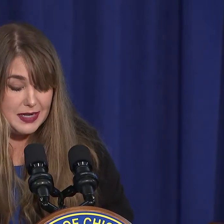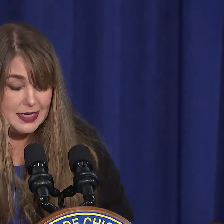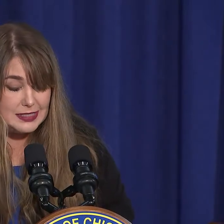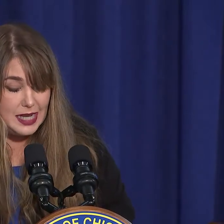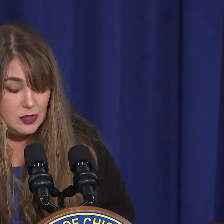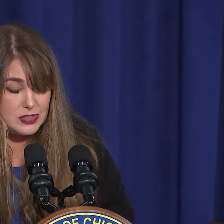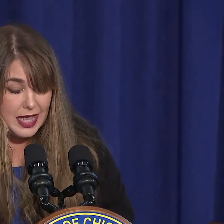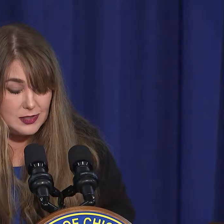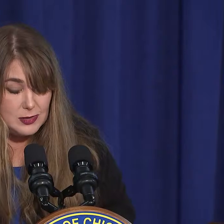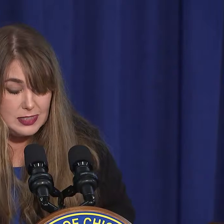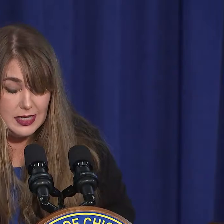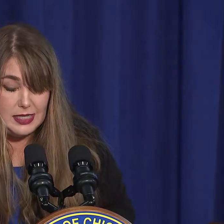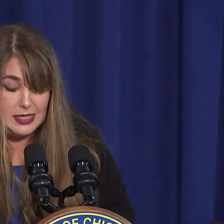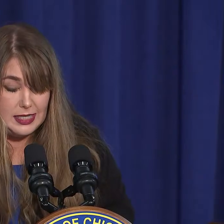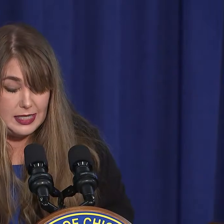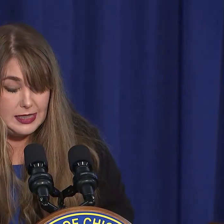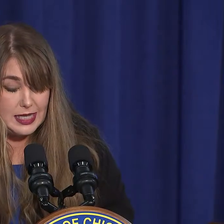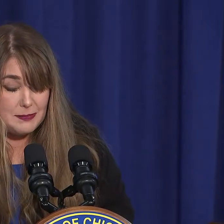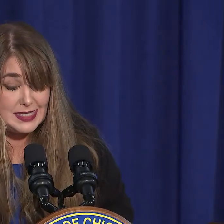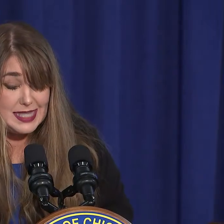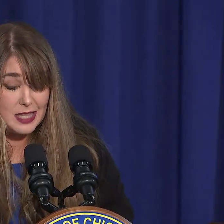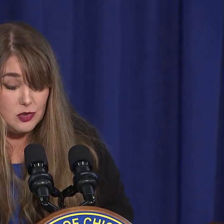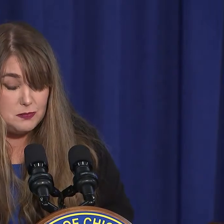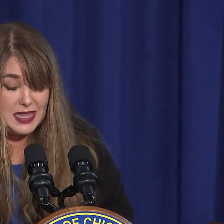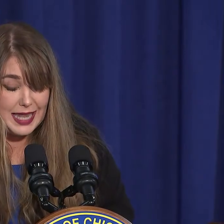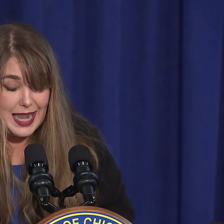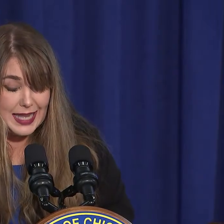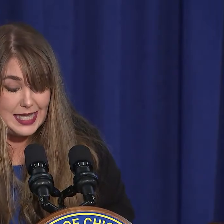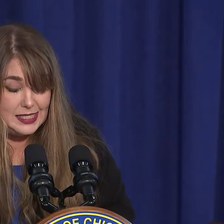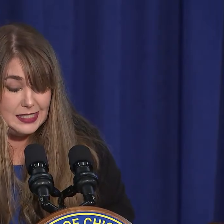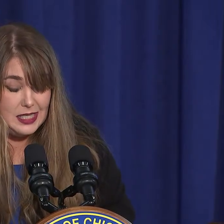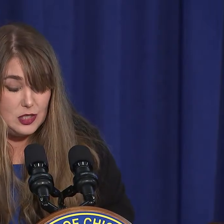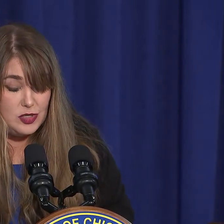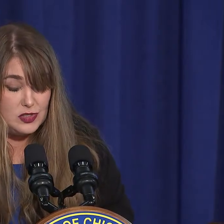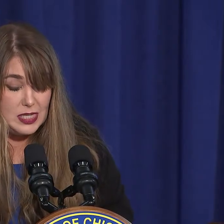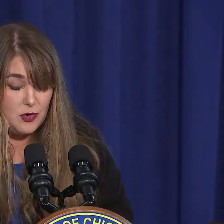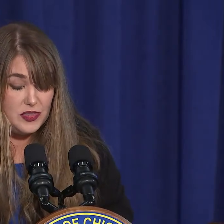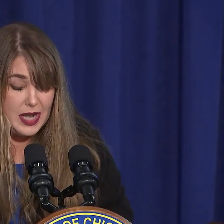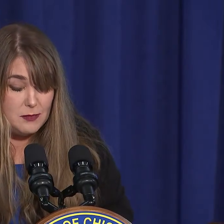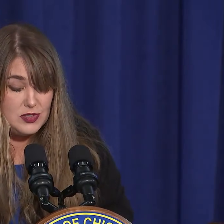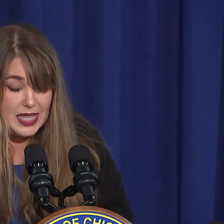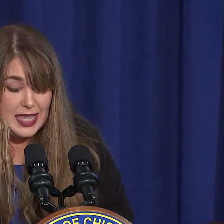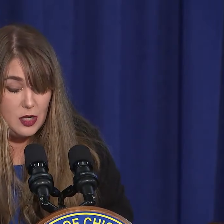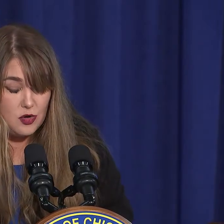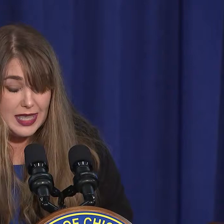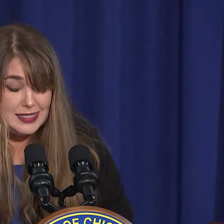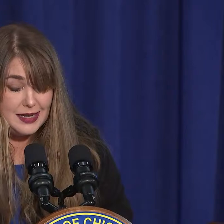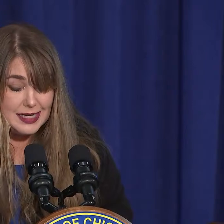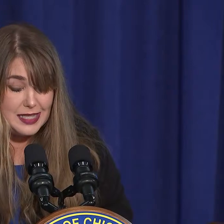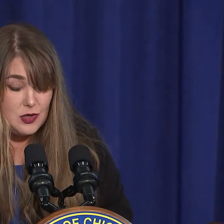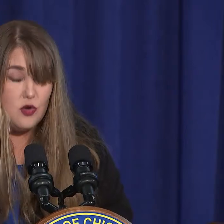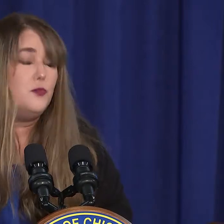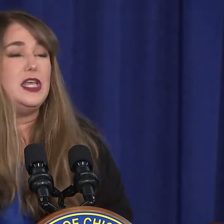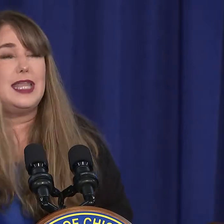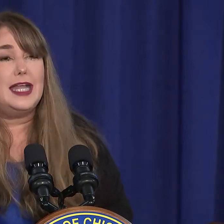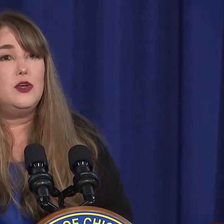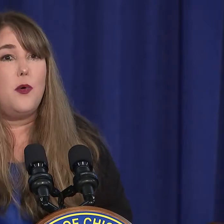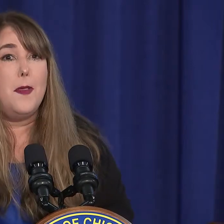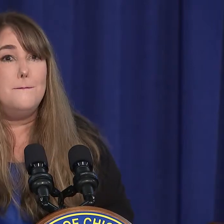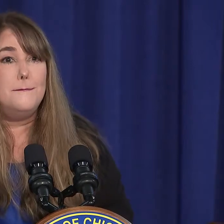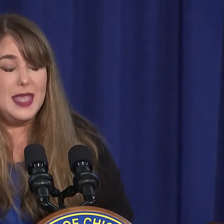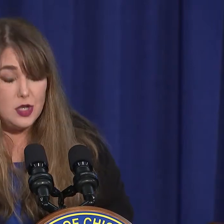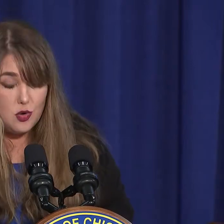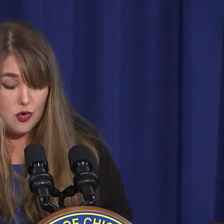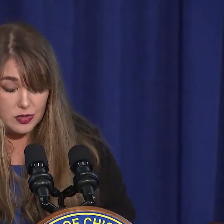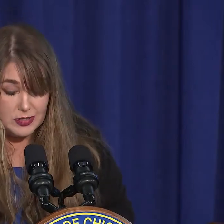estas métricas para rastrear los casos de capacidad hospitalaria Y hoy nos encontramos en lo que es el riesgo